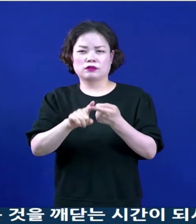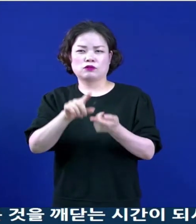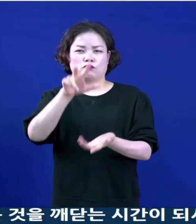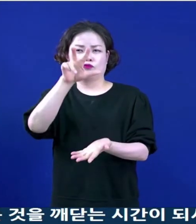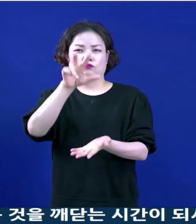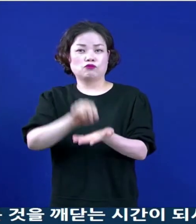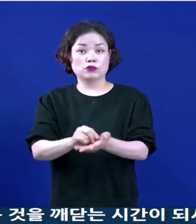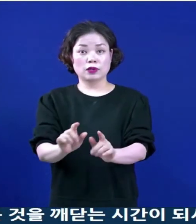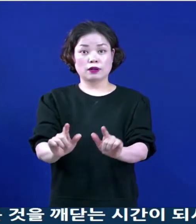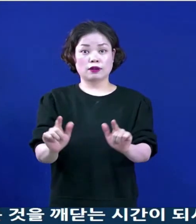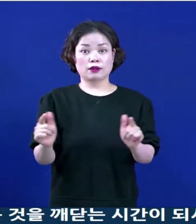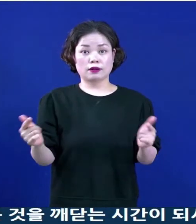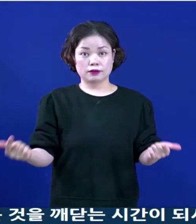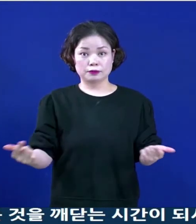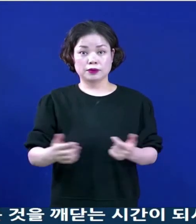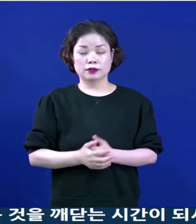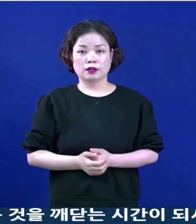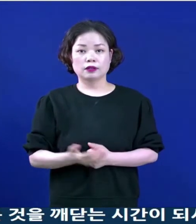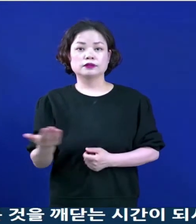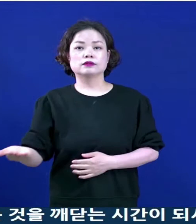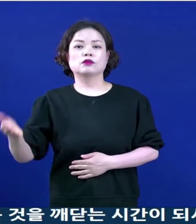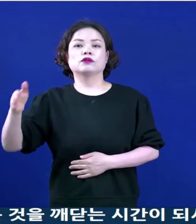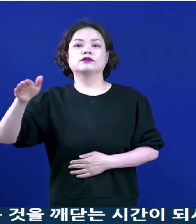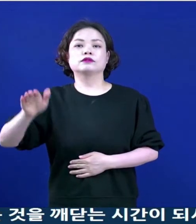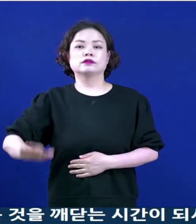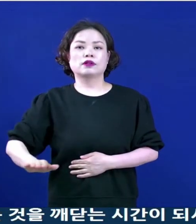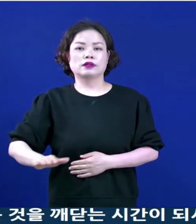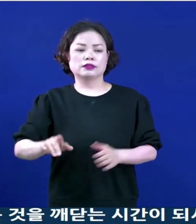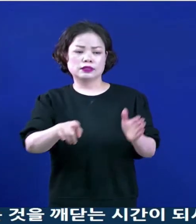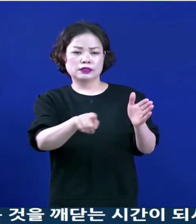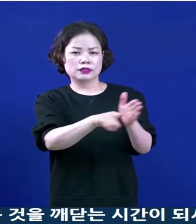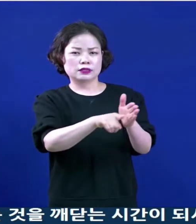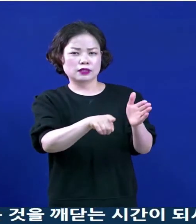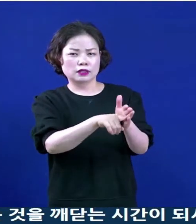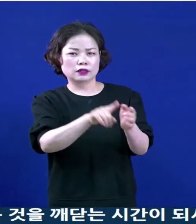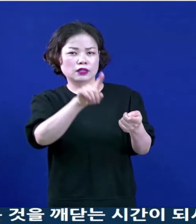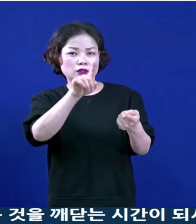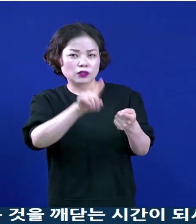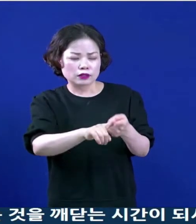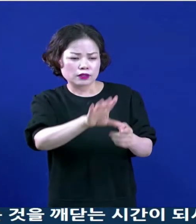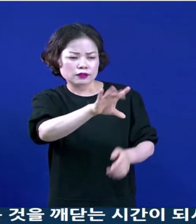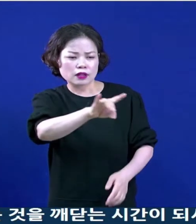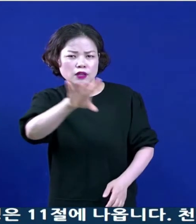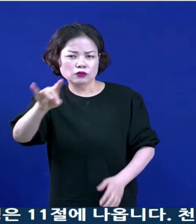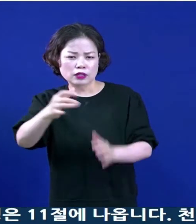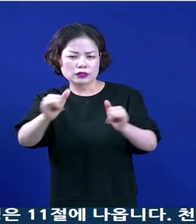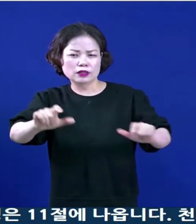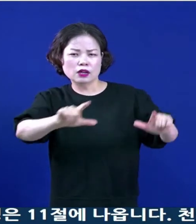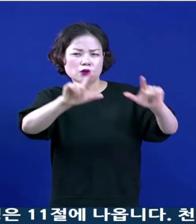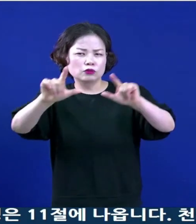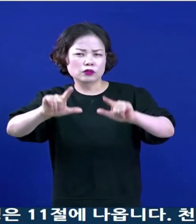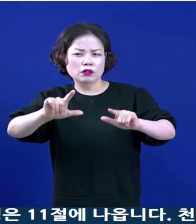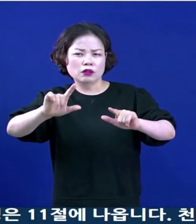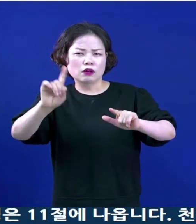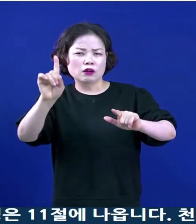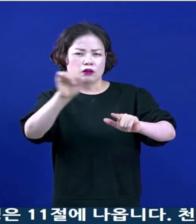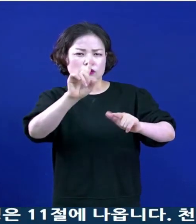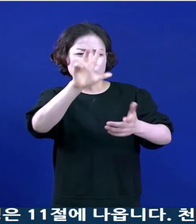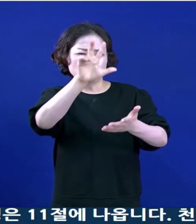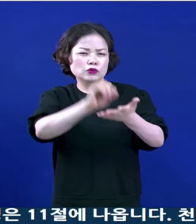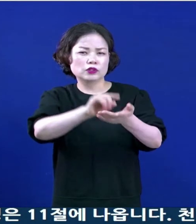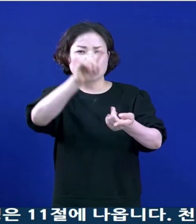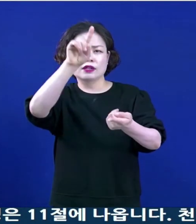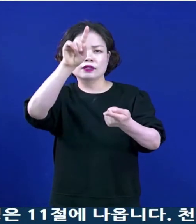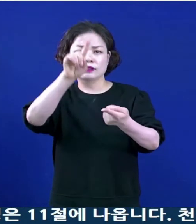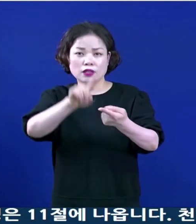문제가 아닙니다. 그러나 신앙의 영역에 있어서 때로는 우리 인생 가운데 찾아오는 어떤 문제들에